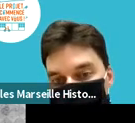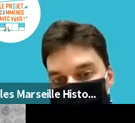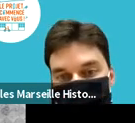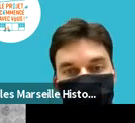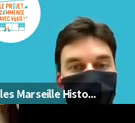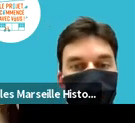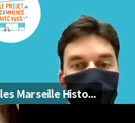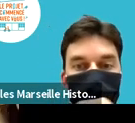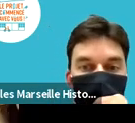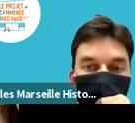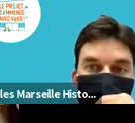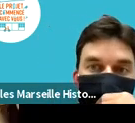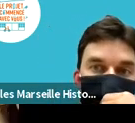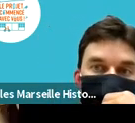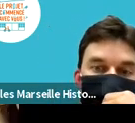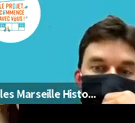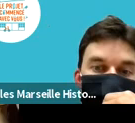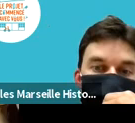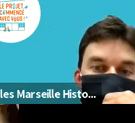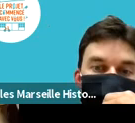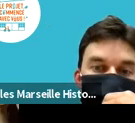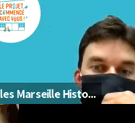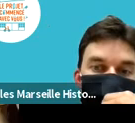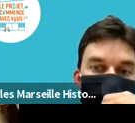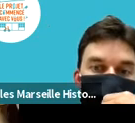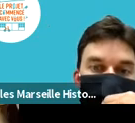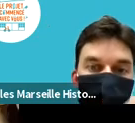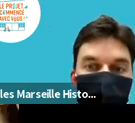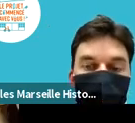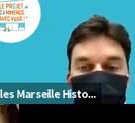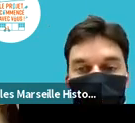à l'étranger le bâtiment de l'administration